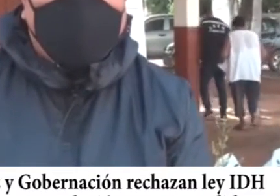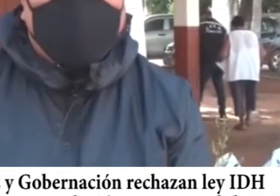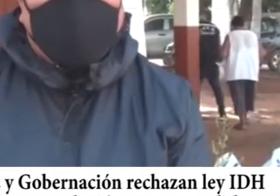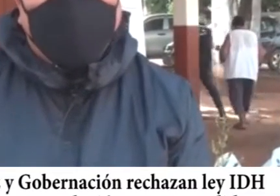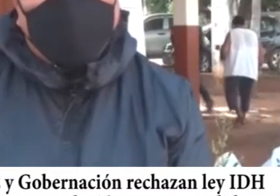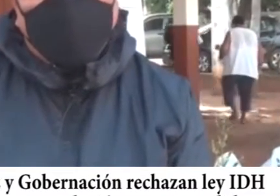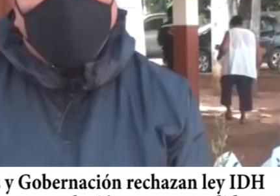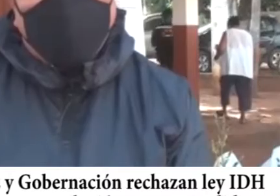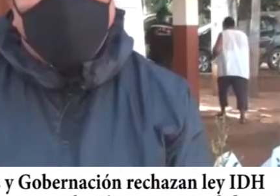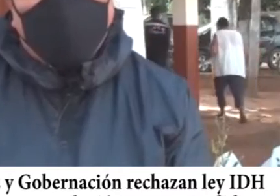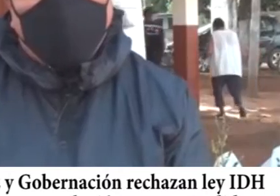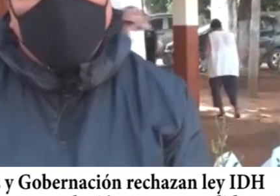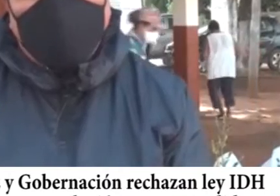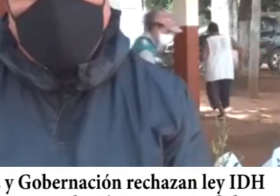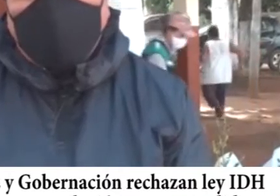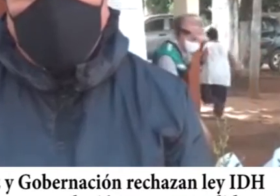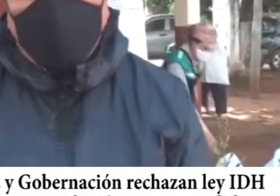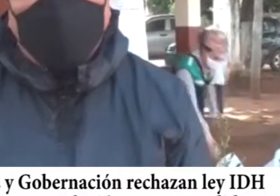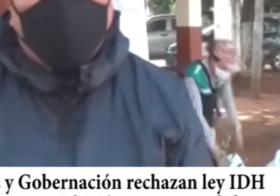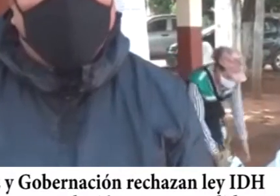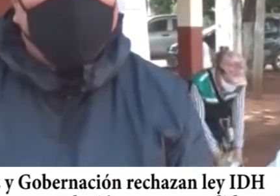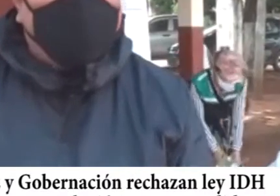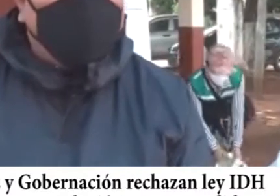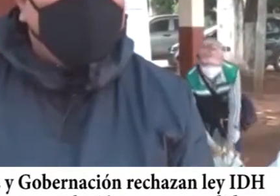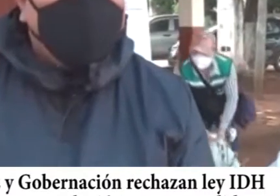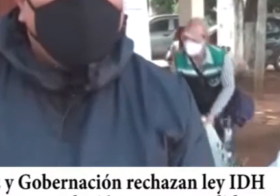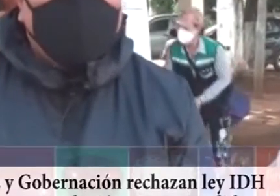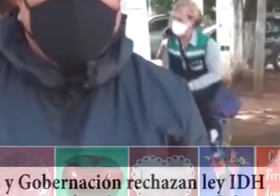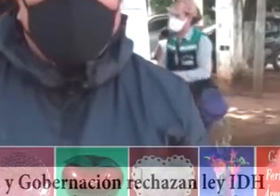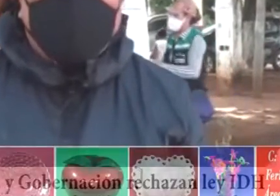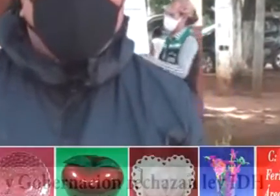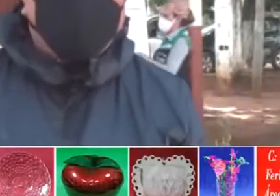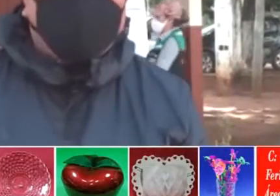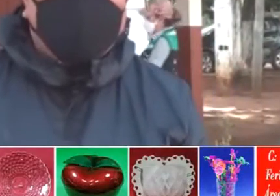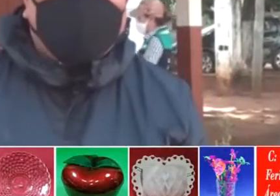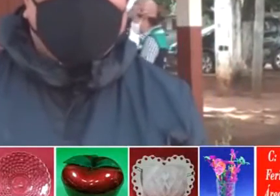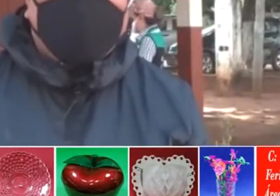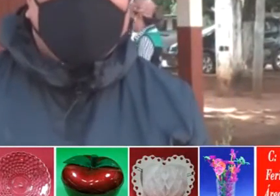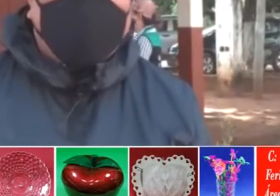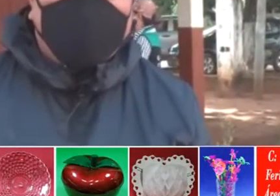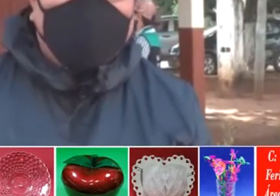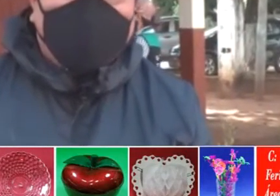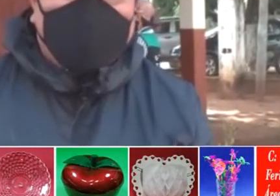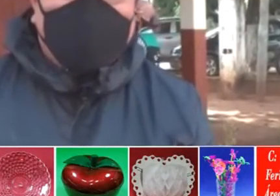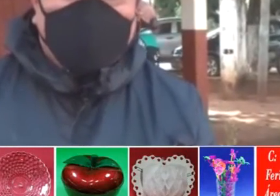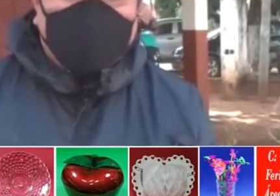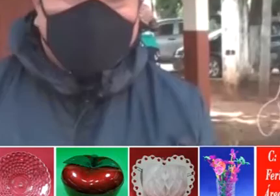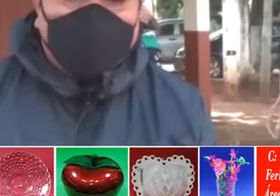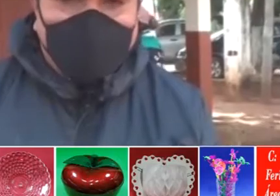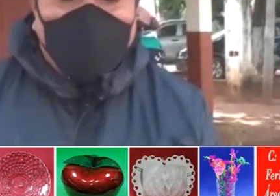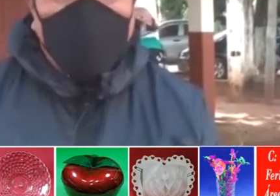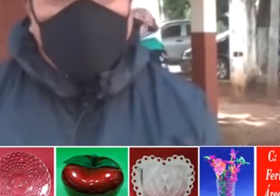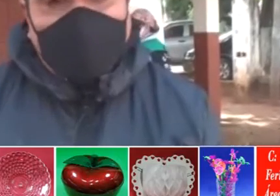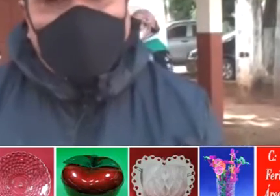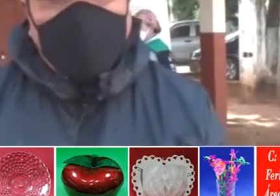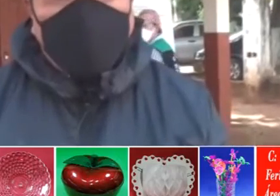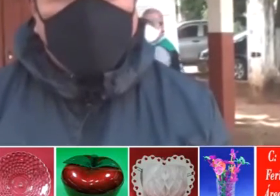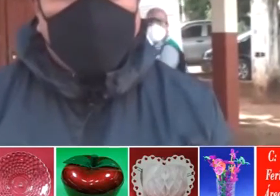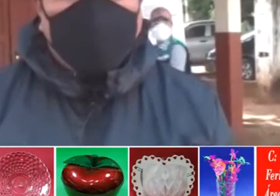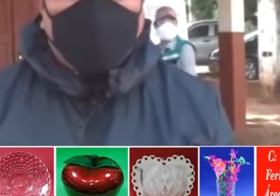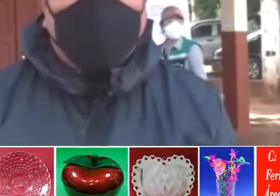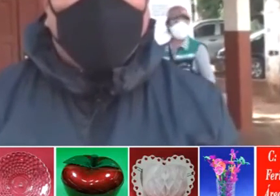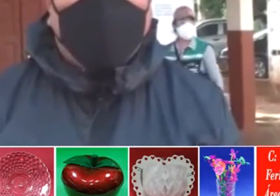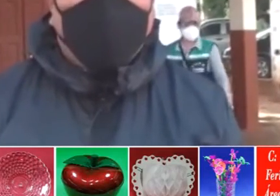el viceministerio, ¿no?, de autonomías, que la vamos a tomar en cuenta, pero vamos a esperar hoy,